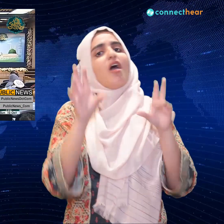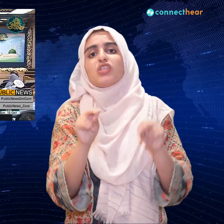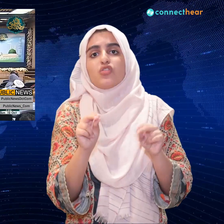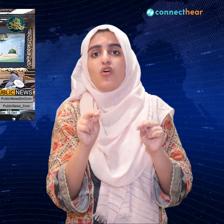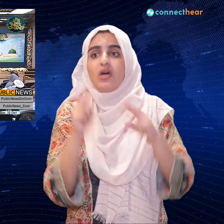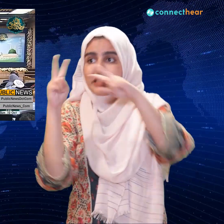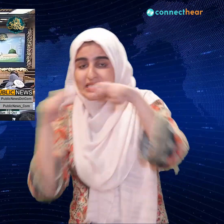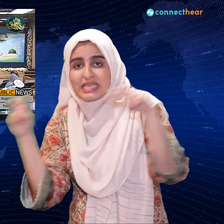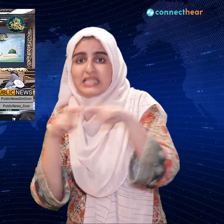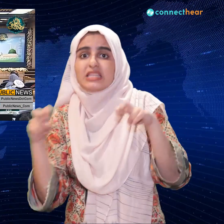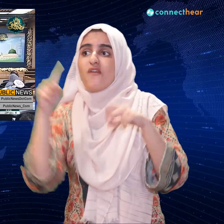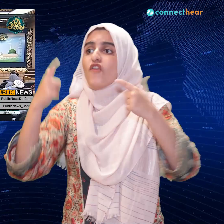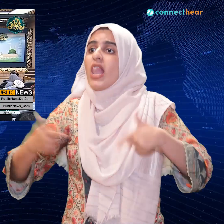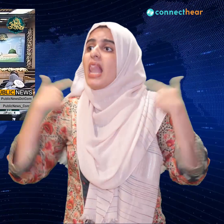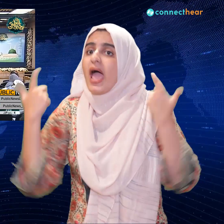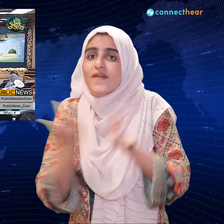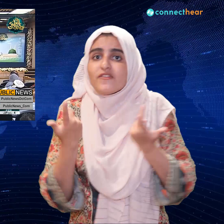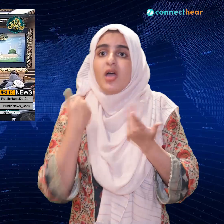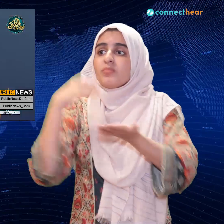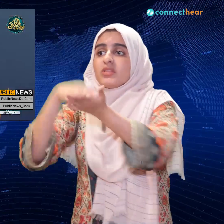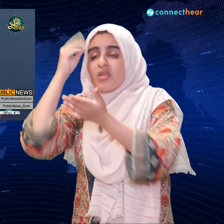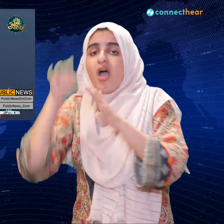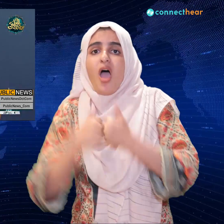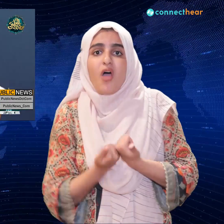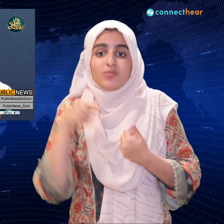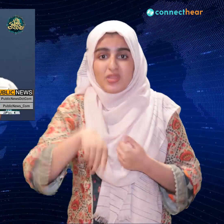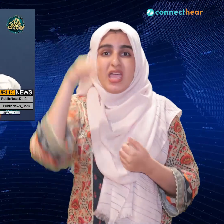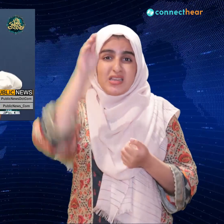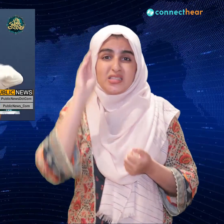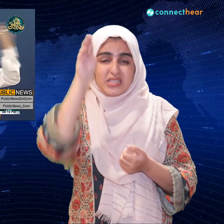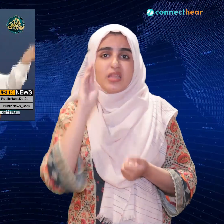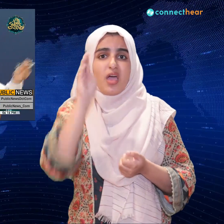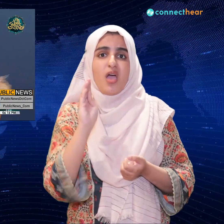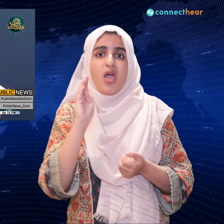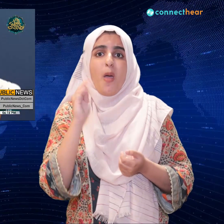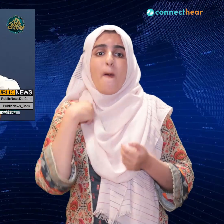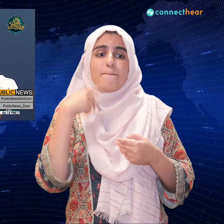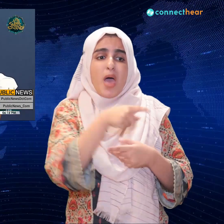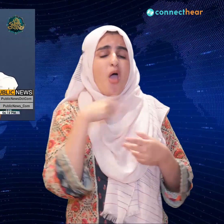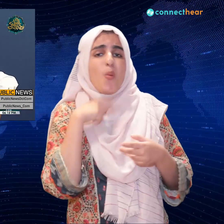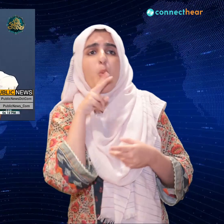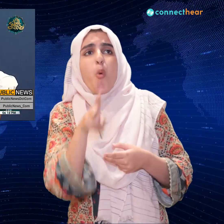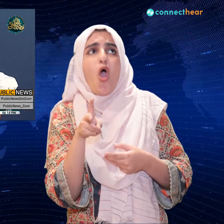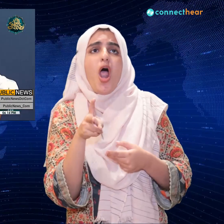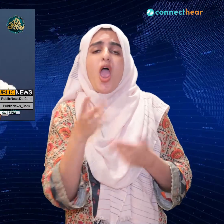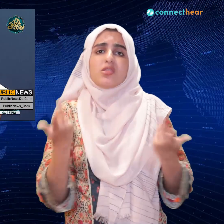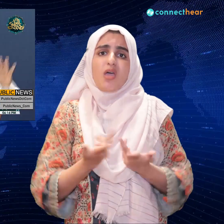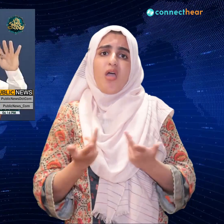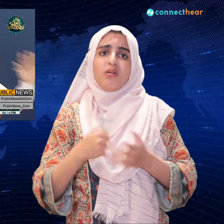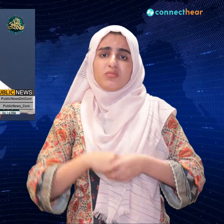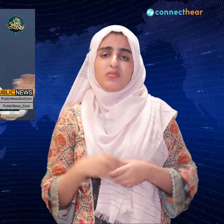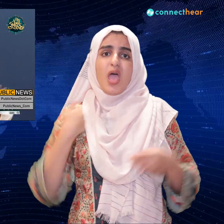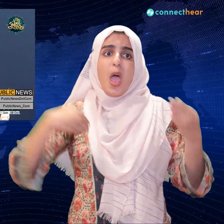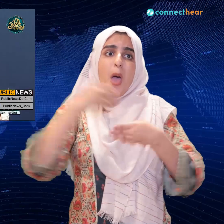تھیں. تو یہ اسپیشل. پھر ہمارے ربیع الاول پہ, اس سے میں اب آگے جانا چاہتا ہوں. میں چاہتا ہوں کہ ہم